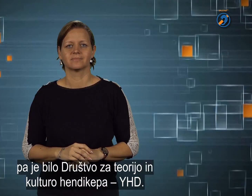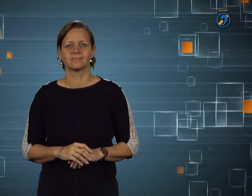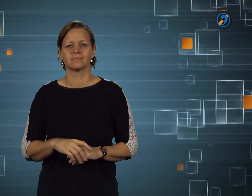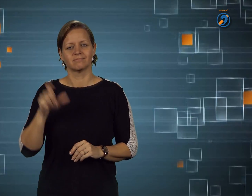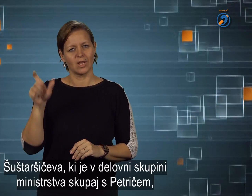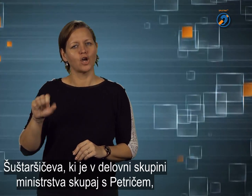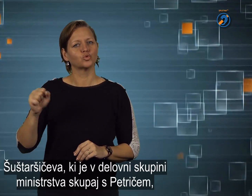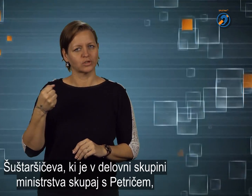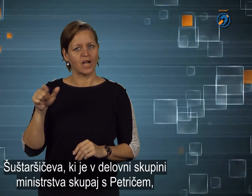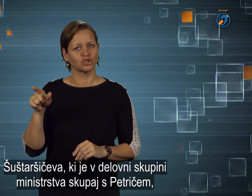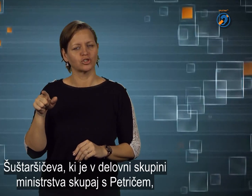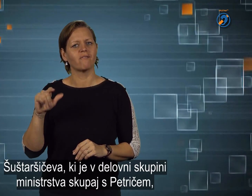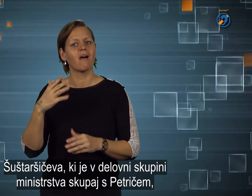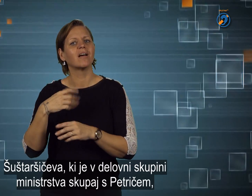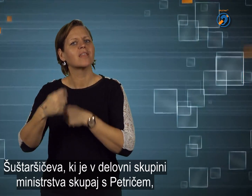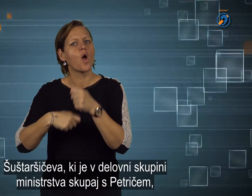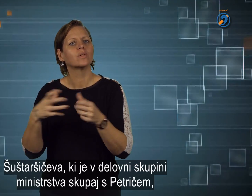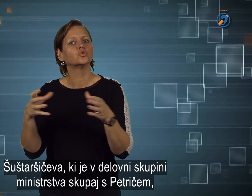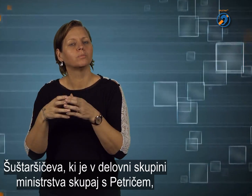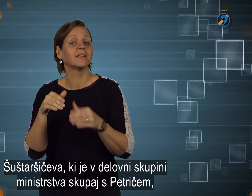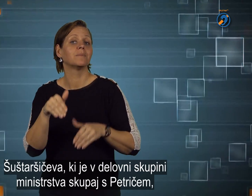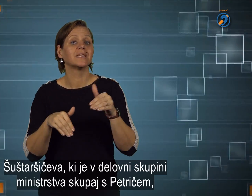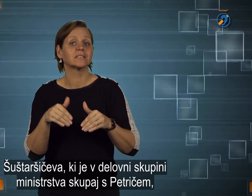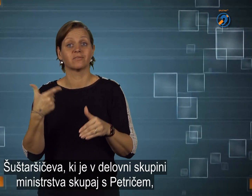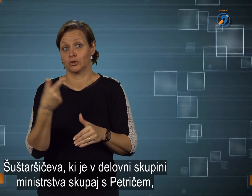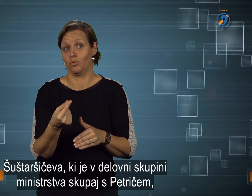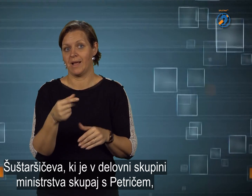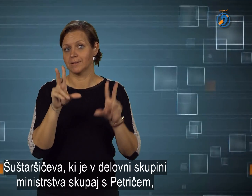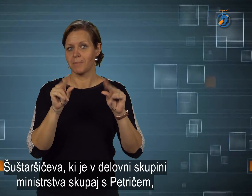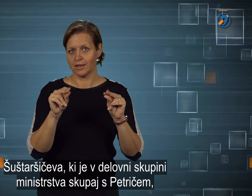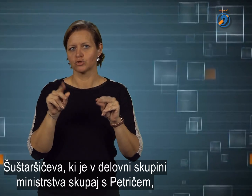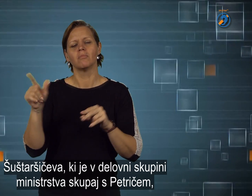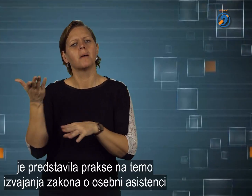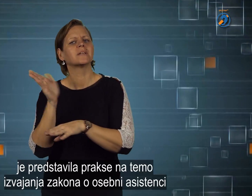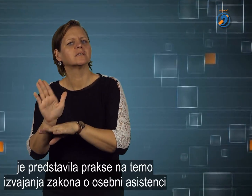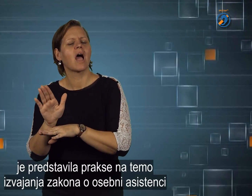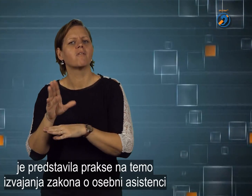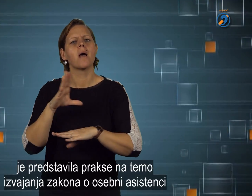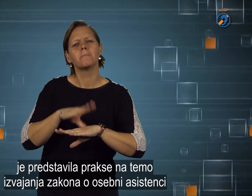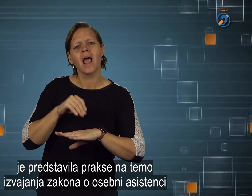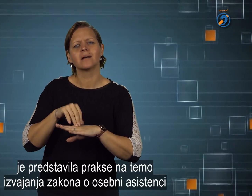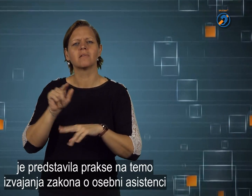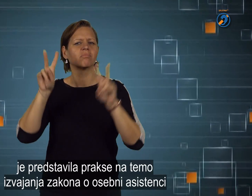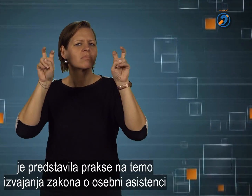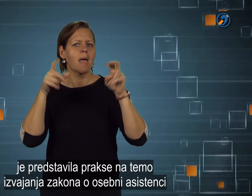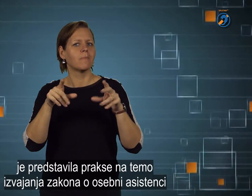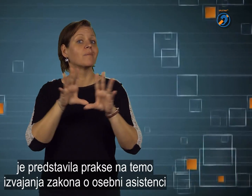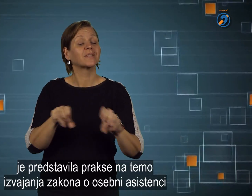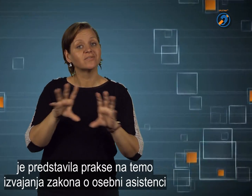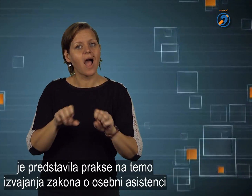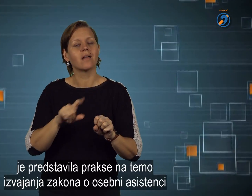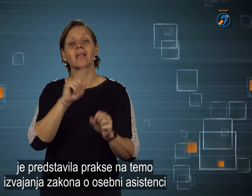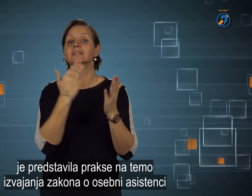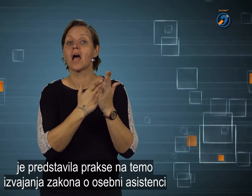začeli. Šušteršičeva, ki je v delovni skupini ministrstva skupaj s Petričem, je predstavila prakse na temo